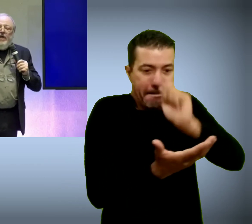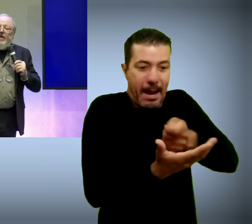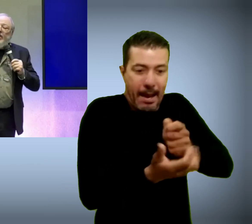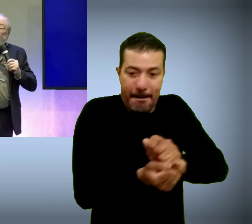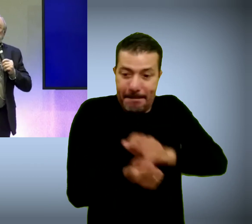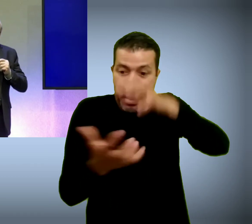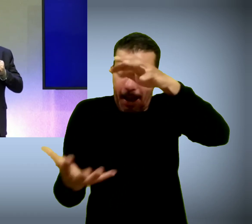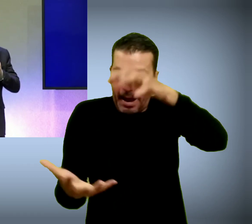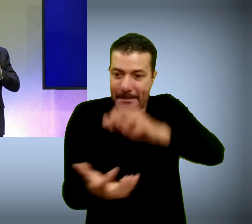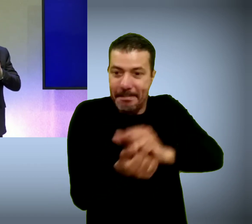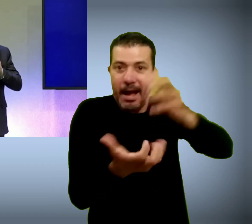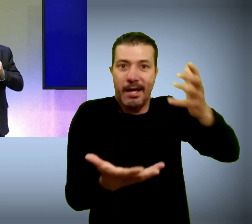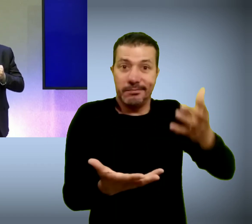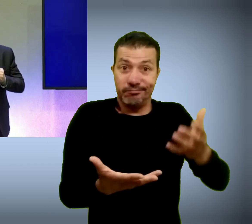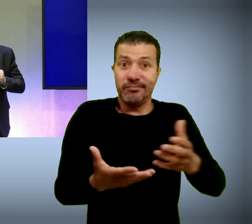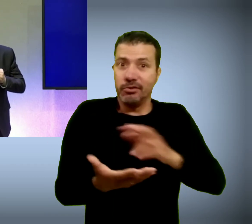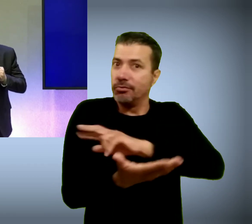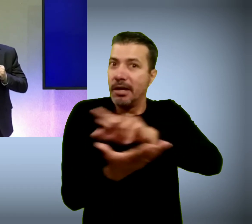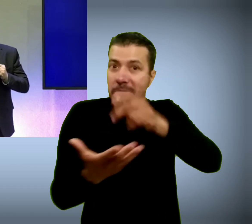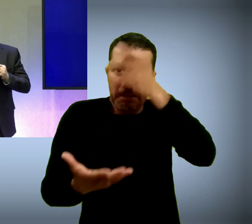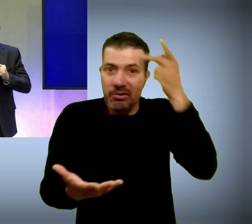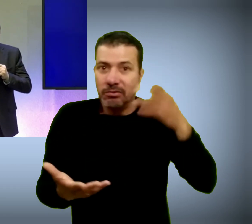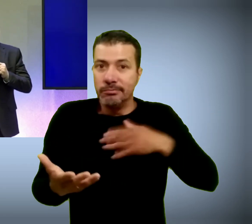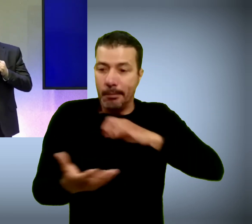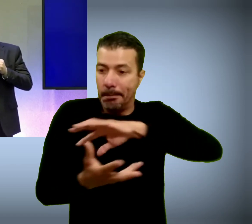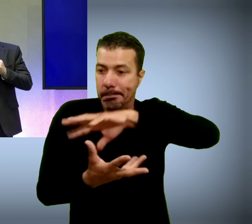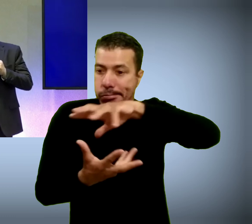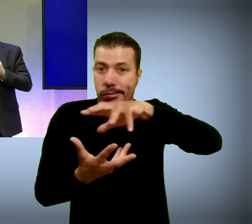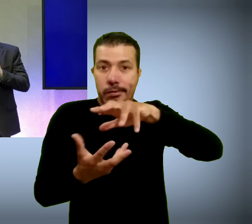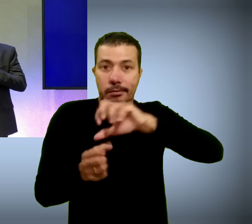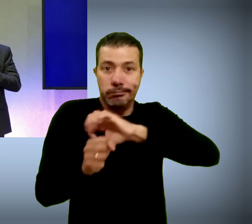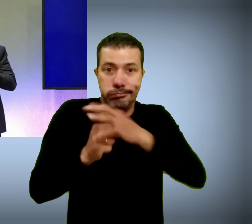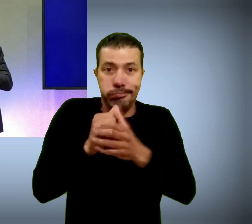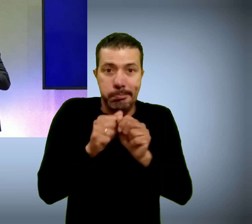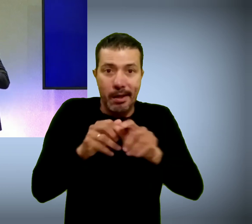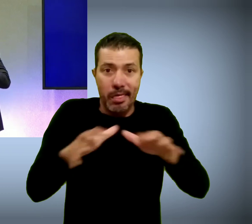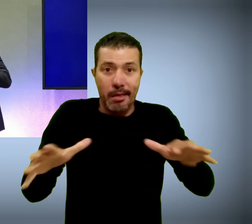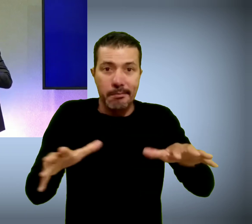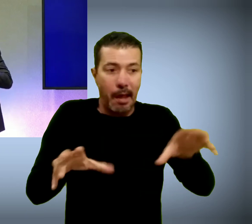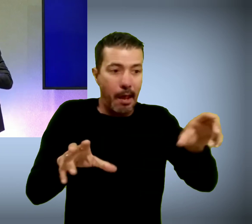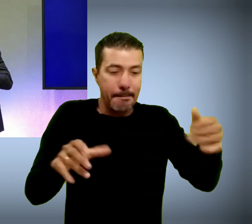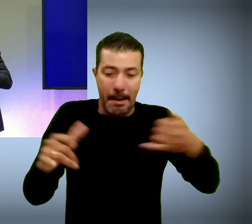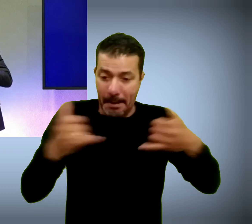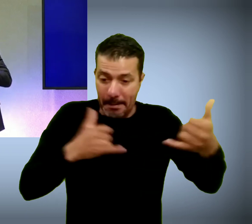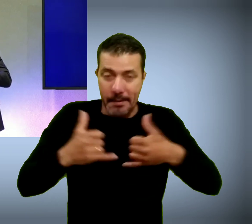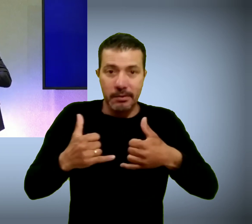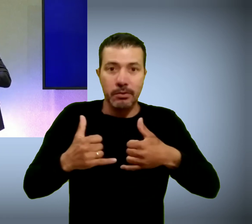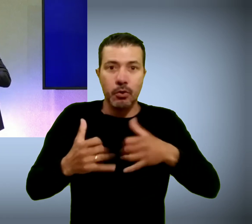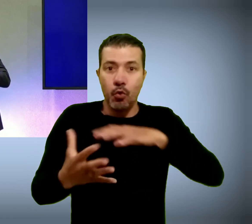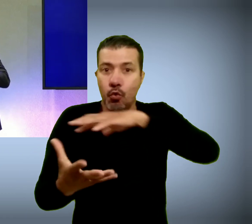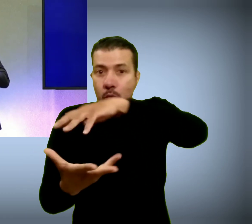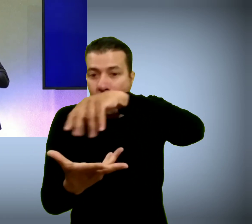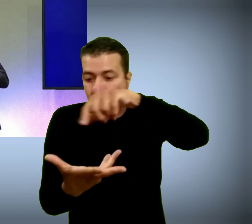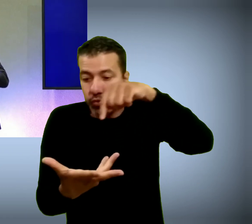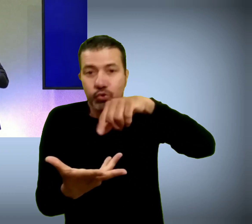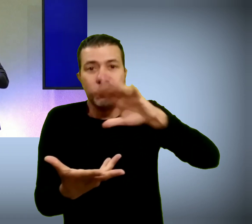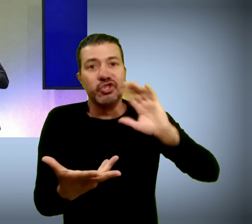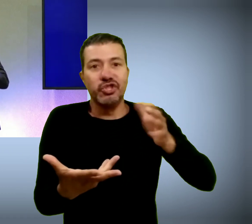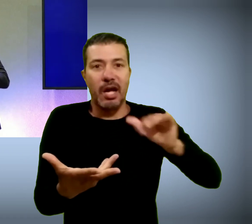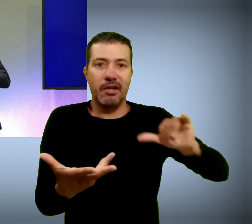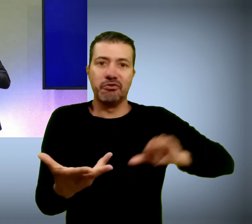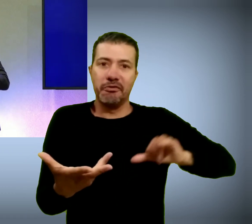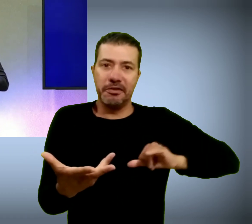o assunto. E eu tenho escutado isso muito nessa pandemia. Mas, gente, o mundo sofre muito tempo